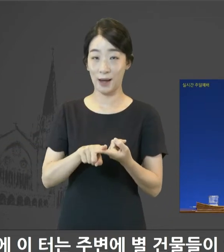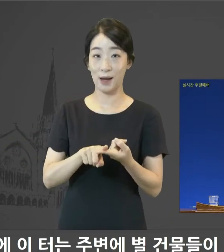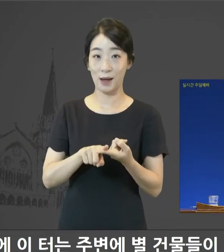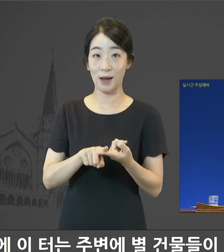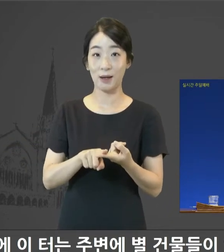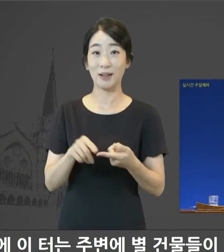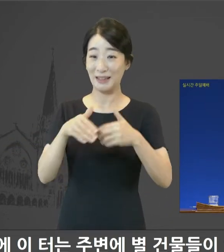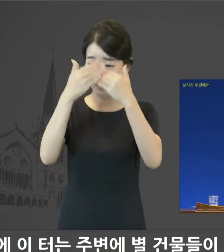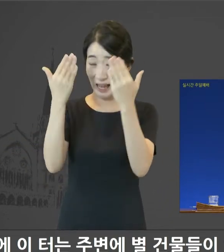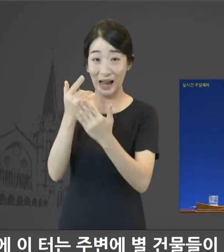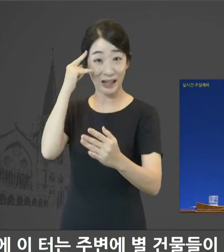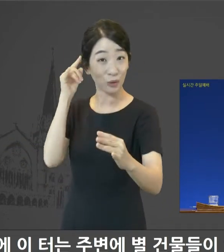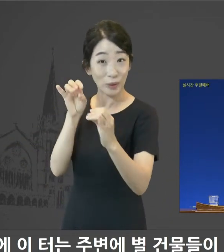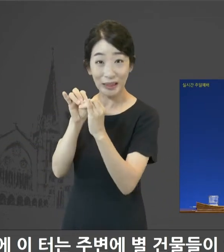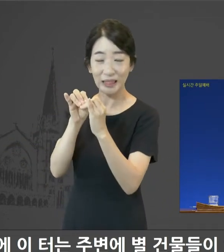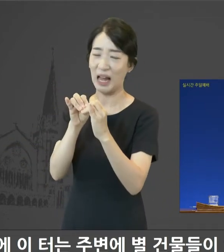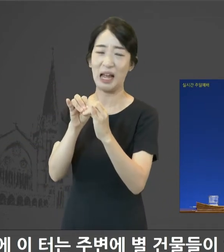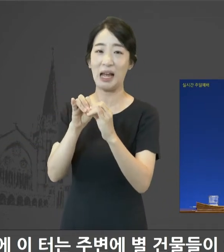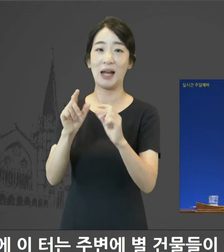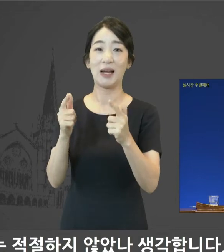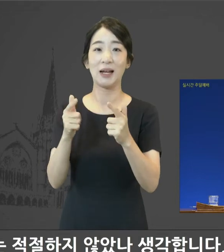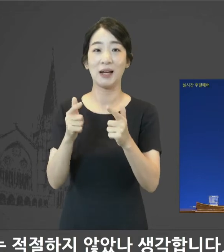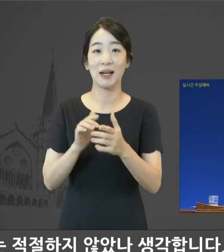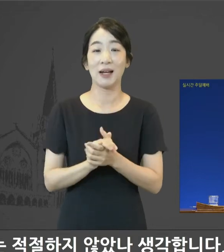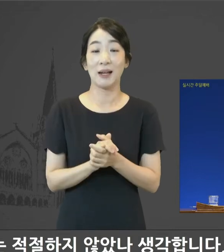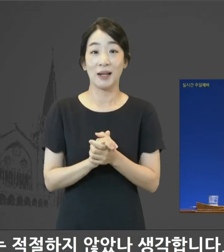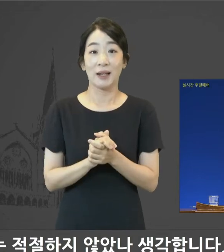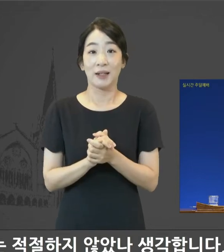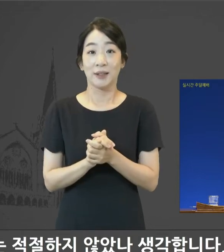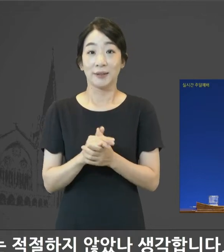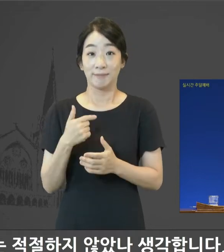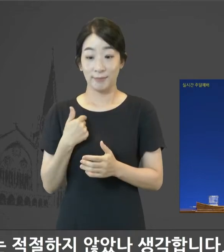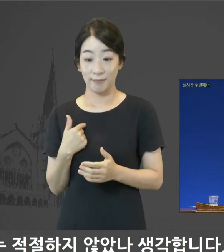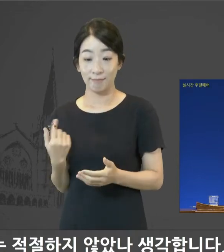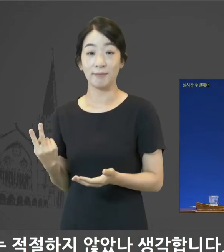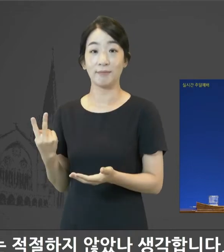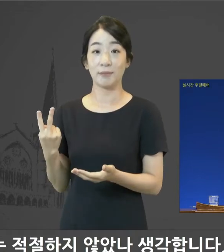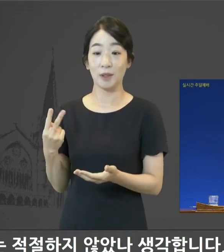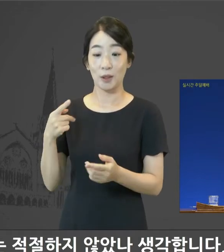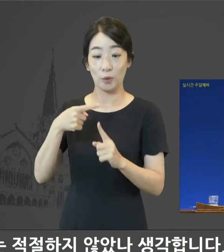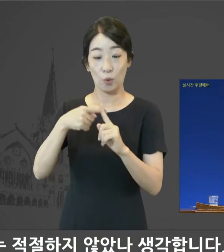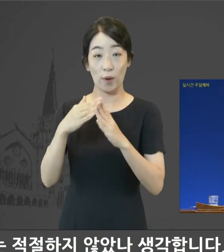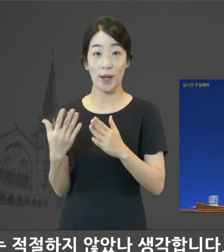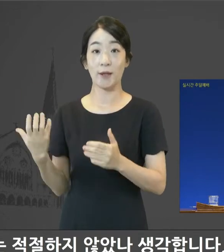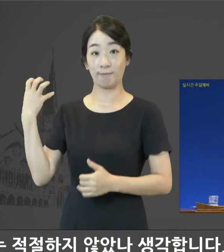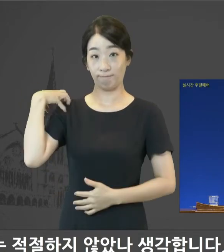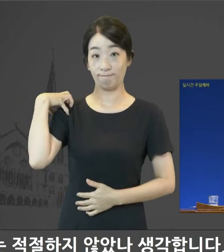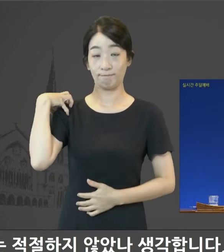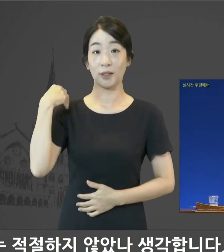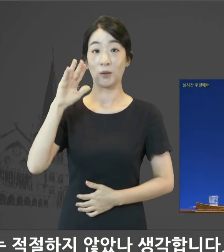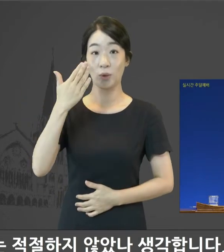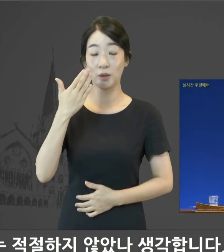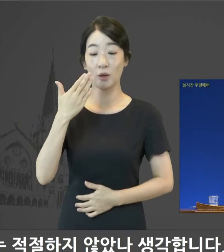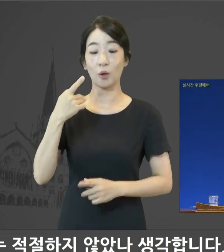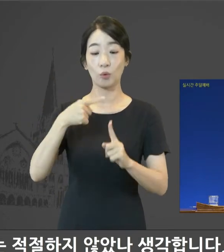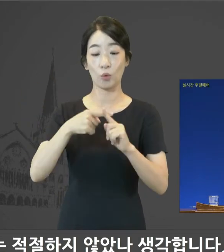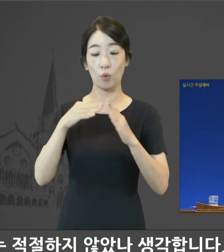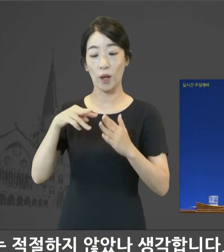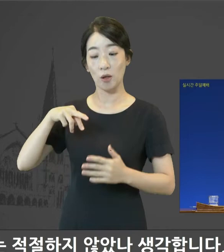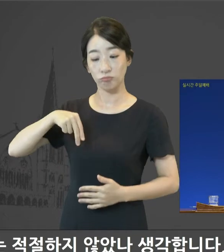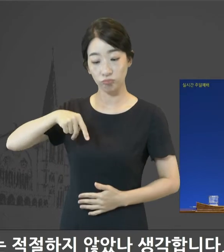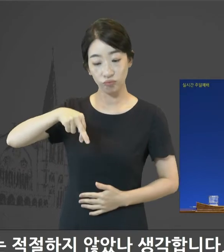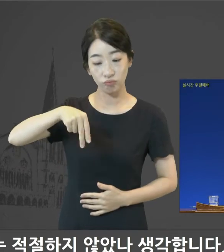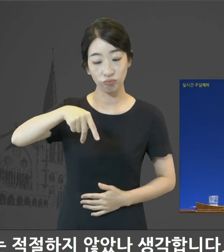것은 아닙니다. 제가 부임한 지 얼마 안 됐을 때 우연히 교회를 걸어오게 됐는데 요즘같이